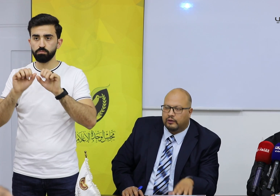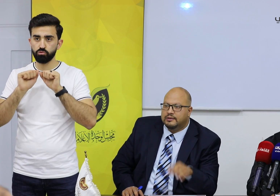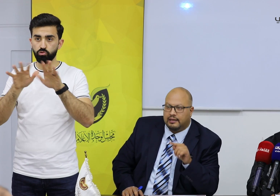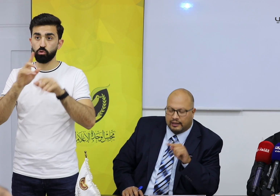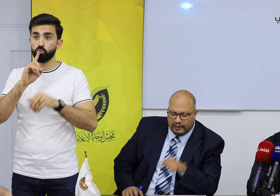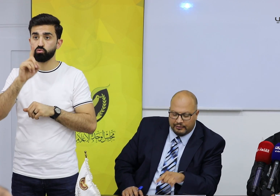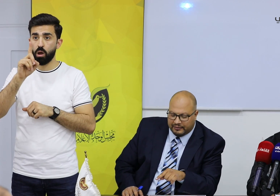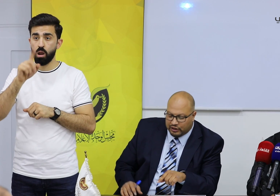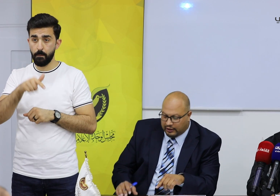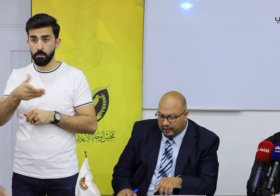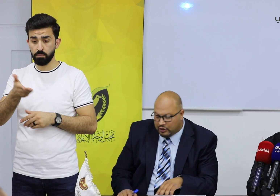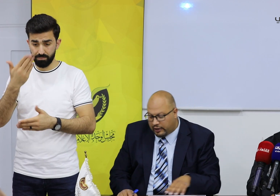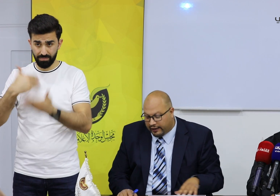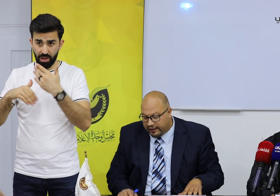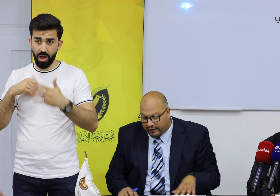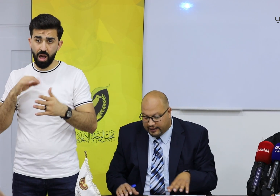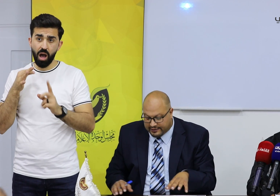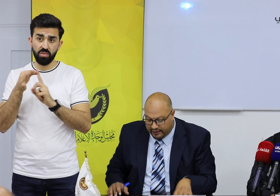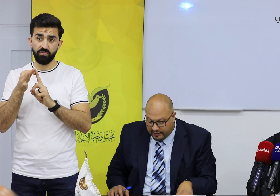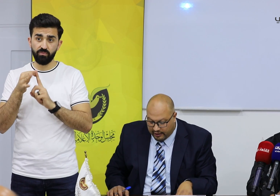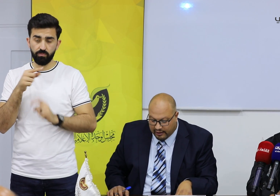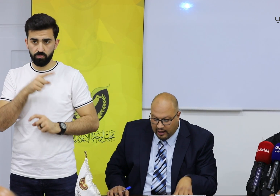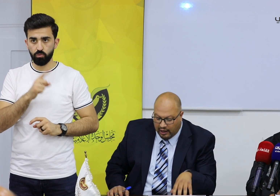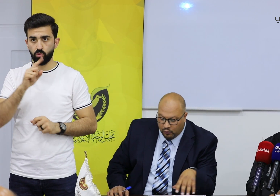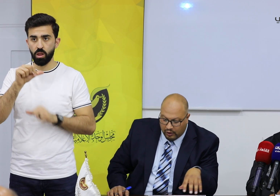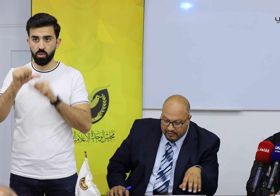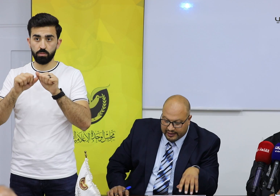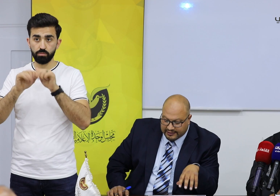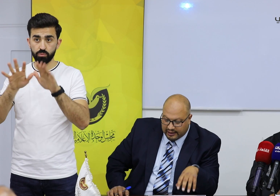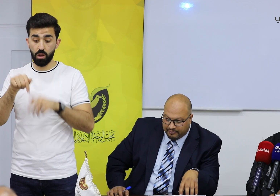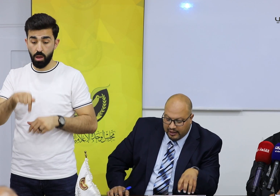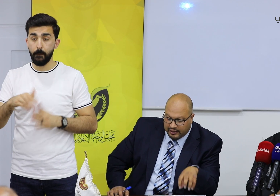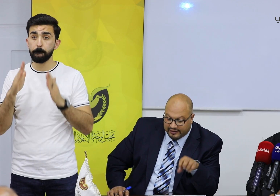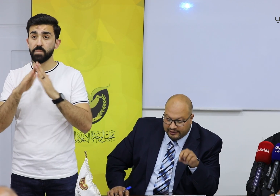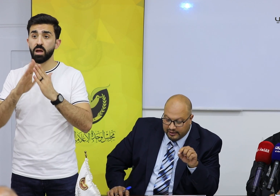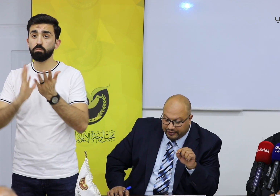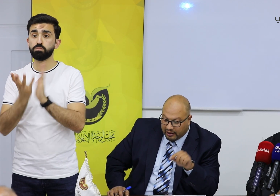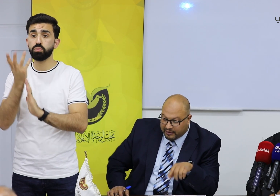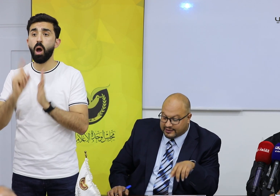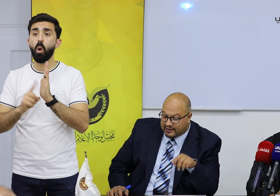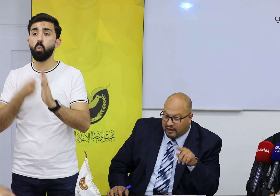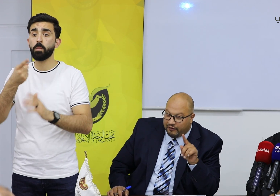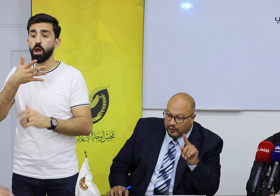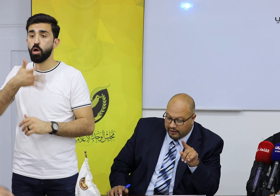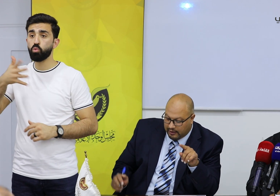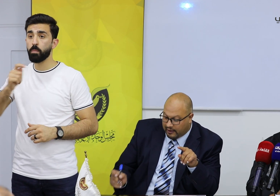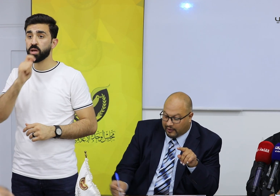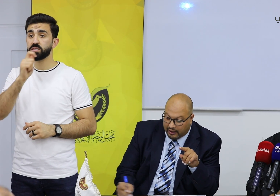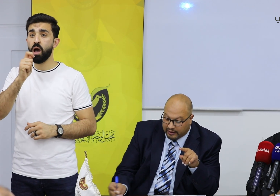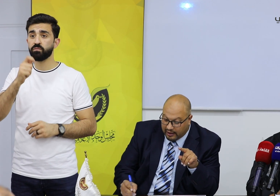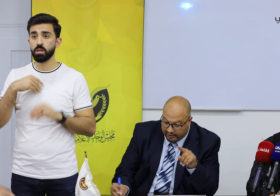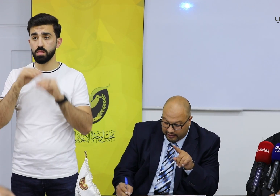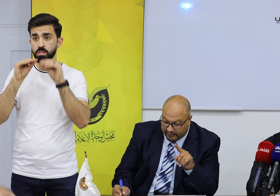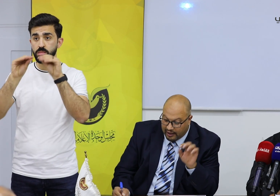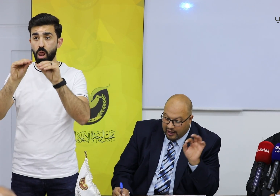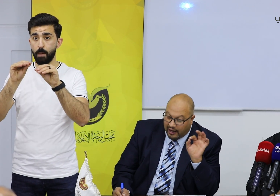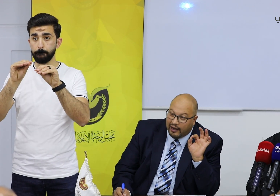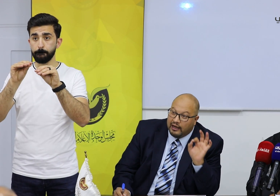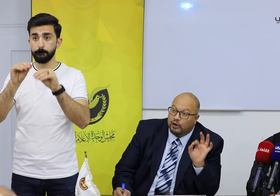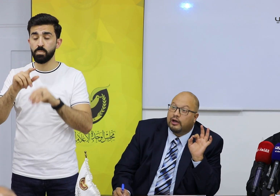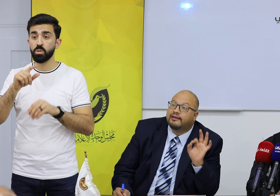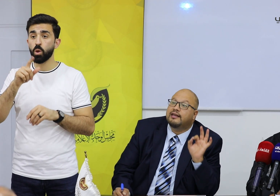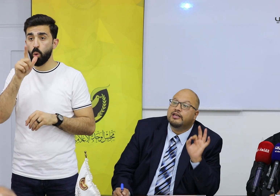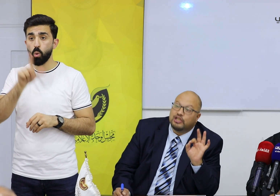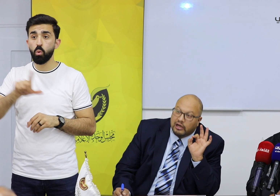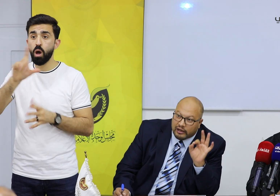ضمن الخطه. واذا بترجع قبل شوي حكينا عن استحداث اول مركز اخباري لتدريب طلبه الصحافه والاعلام، انا بقرا لك اياه قراءه،